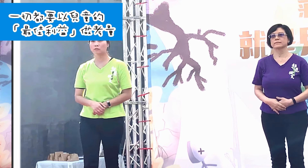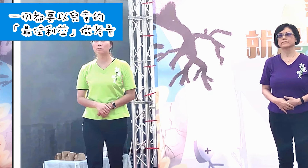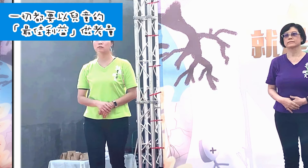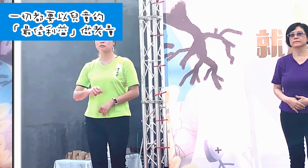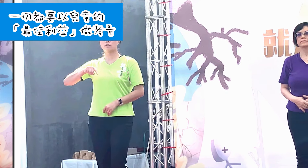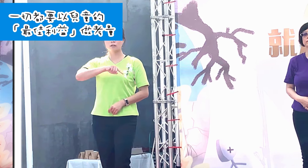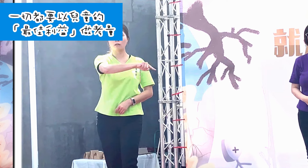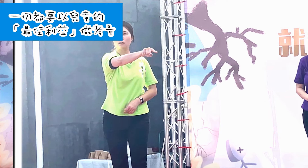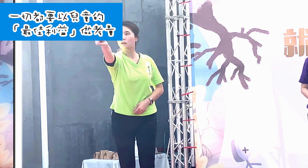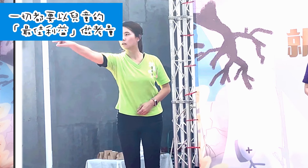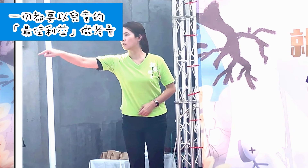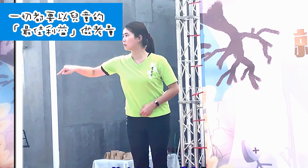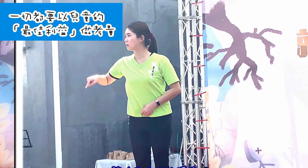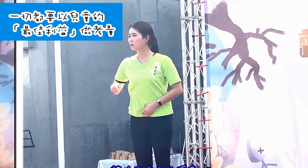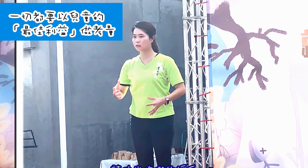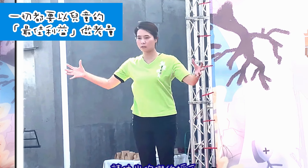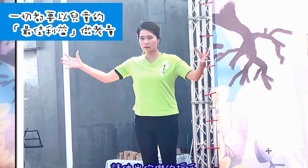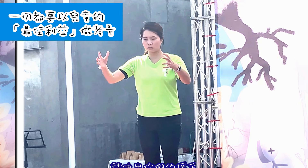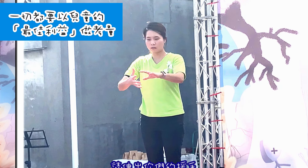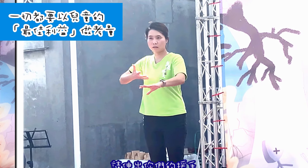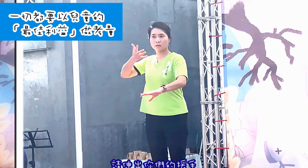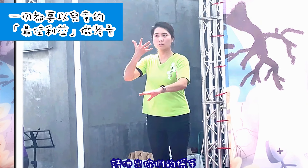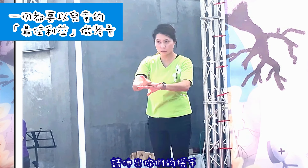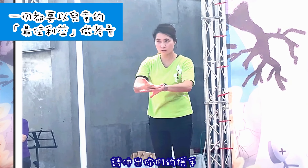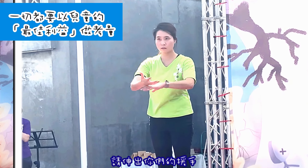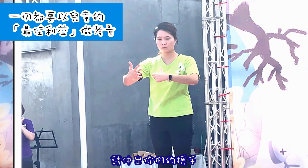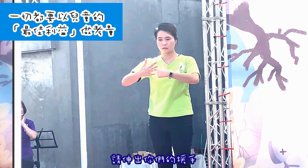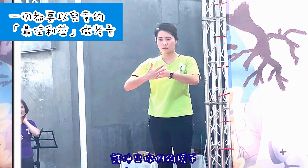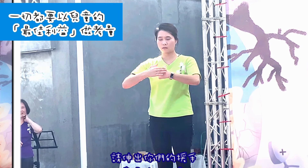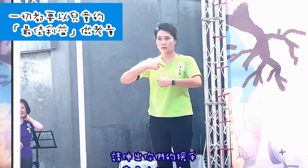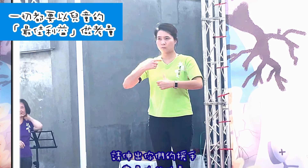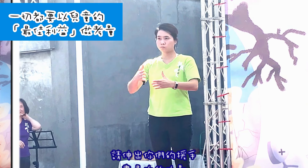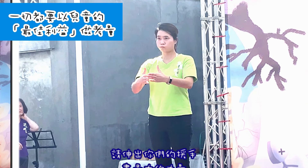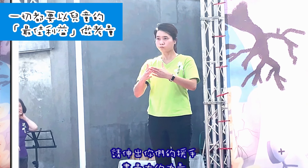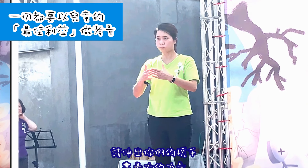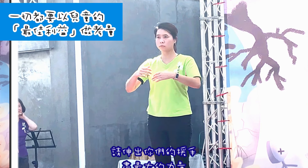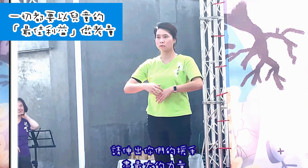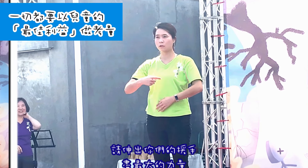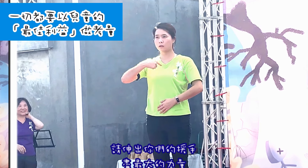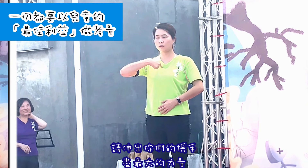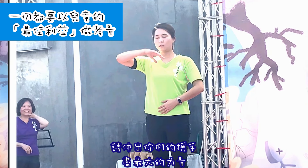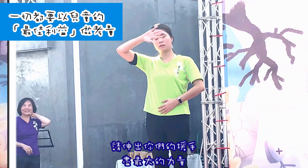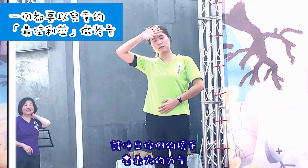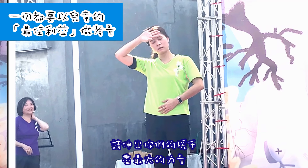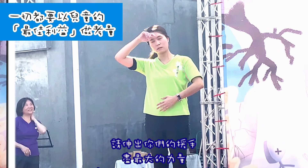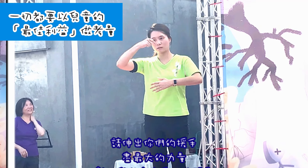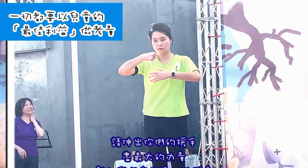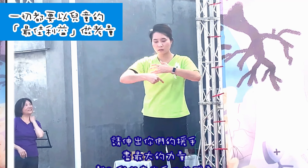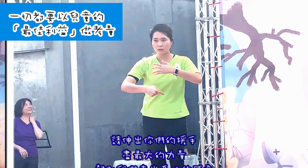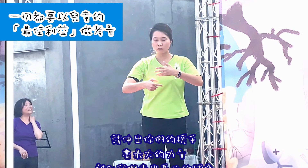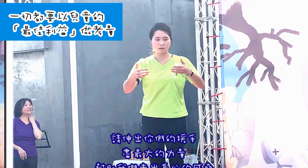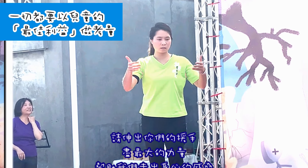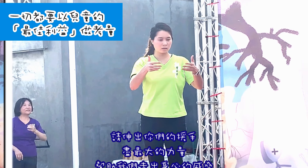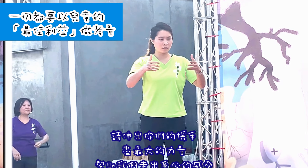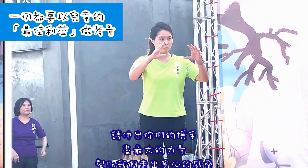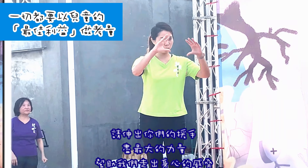请伸出你们的援手，尽最大的力量，帮助我们走出身心的